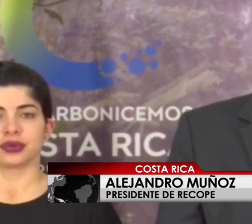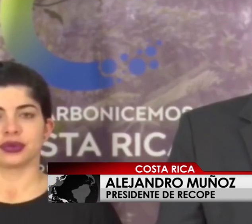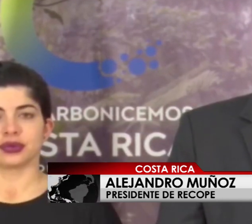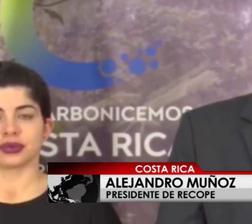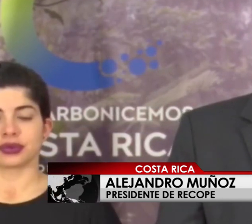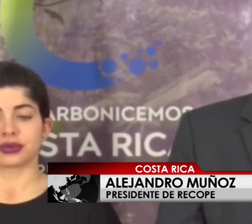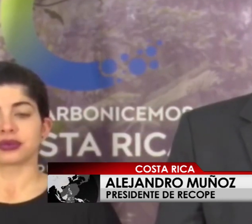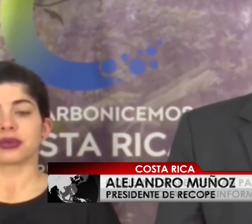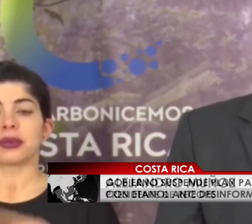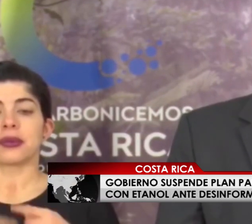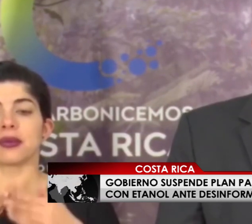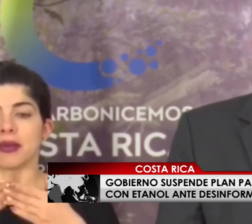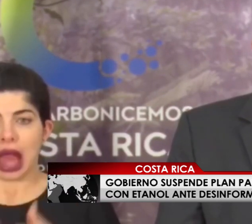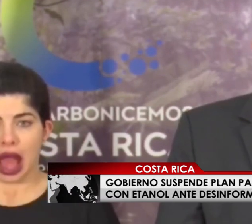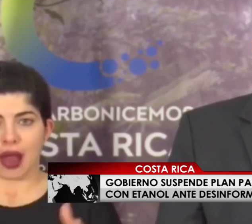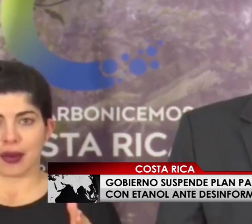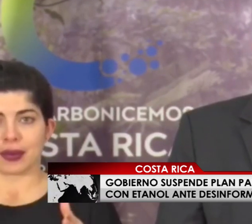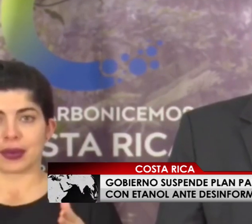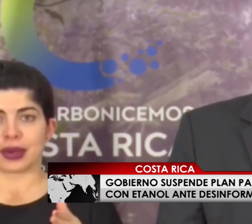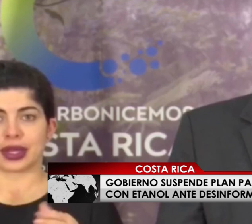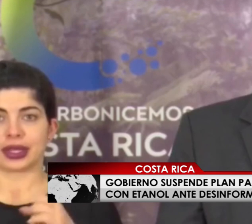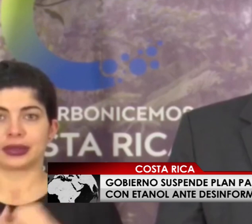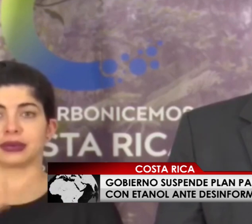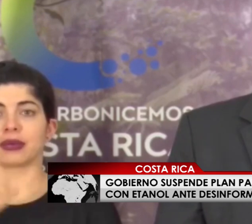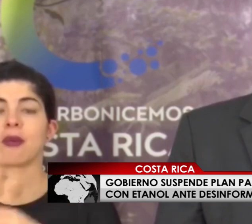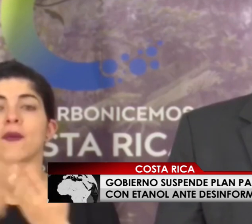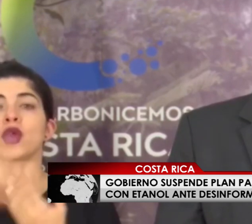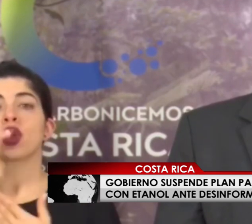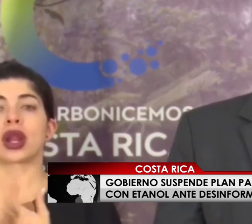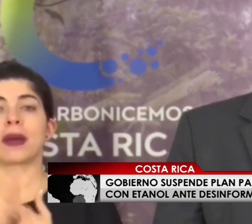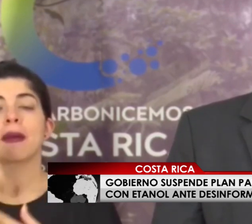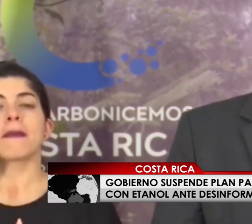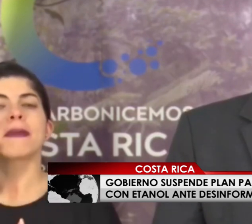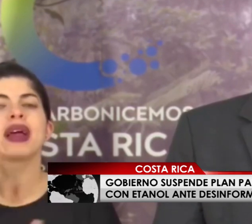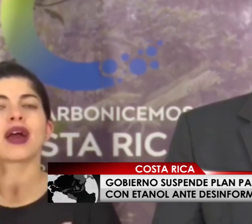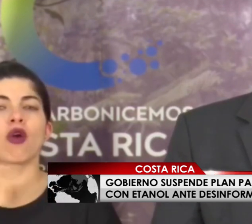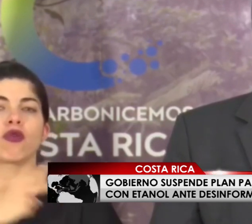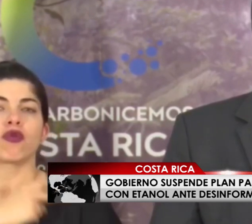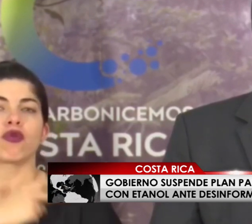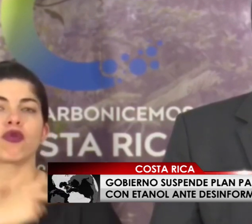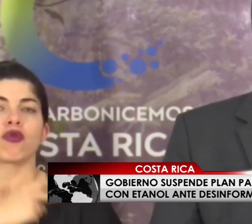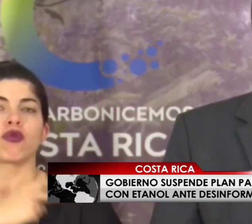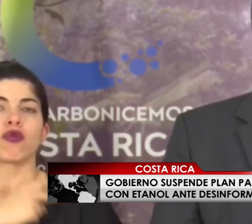un programa de voluntariado para que